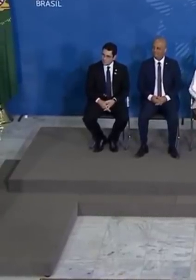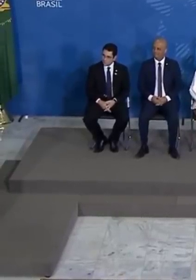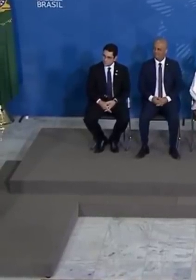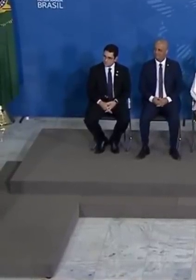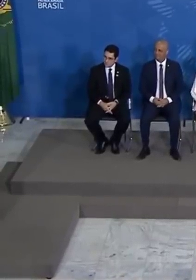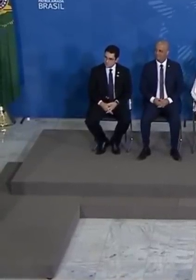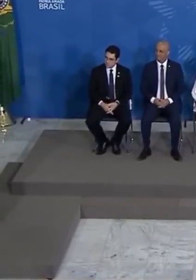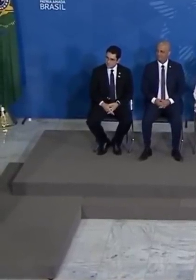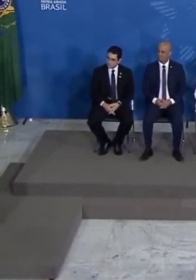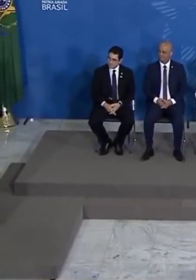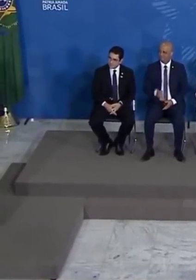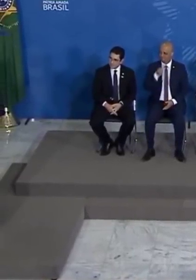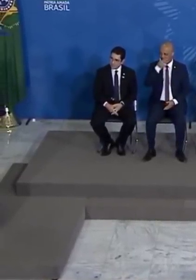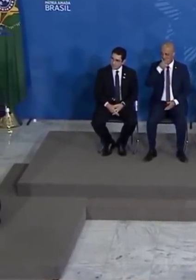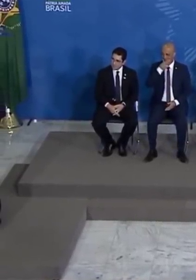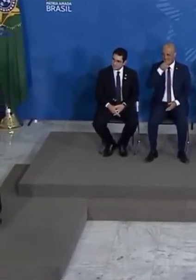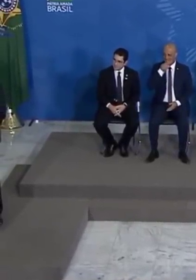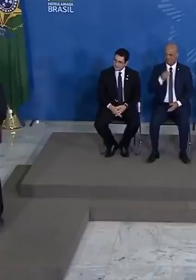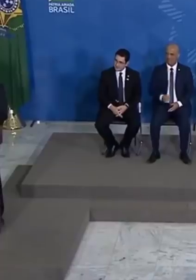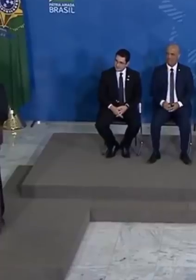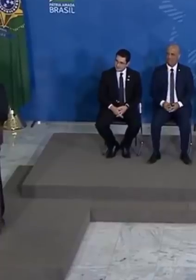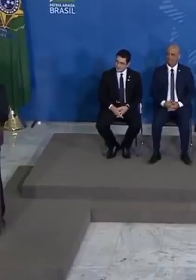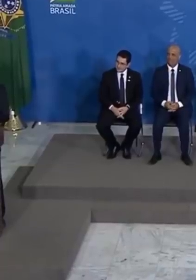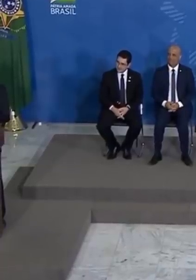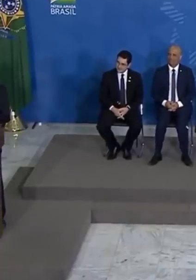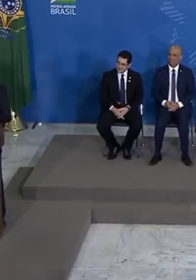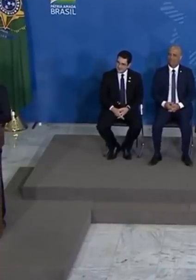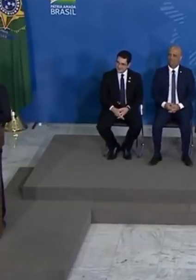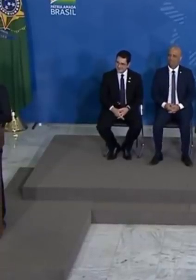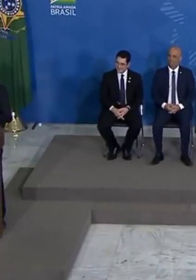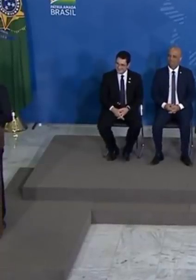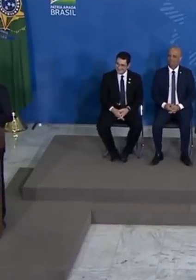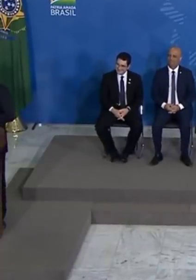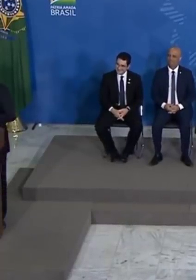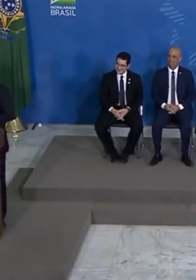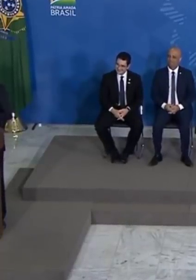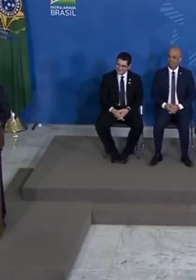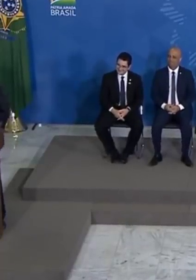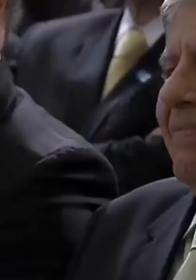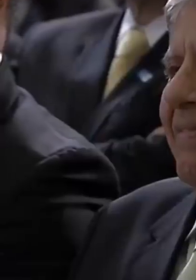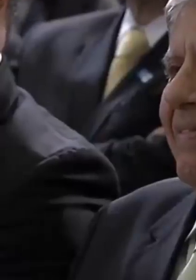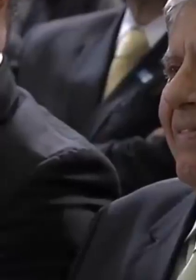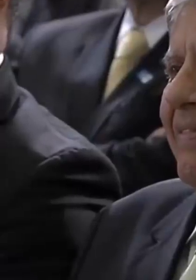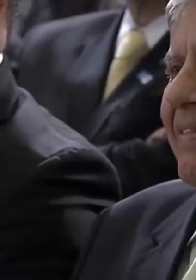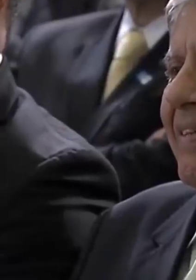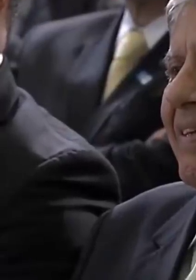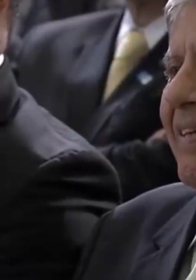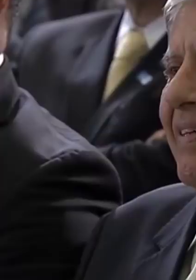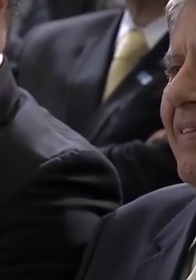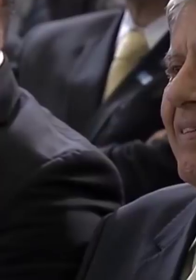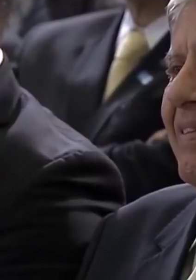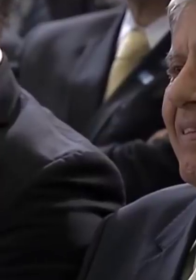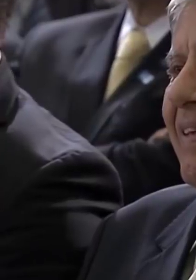...1970, nosso prezado general Heleno era um jovem aspirante oficial do Exército Brasileiro. E